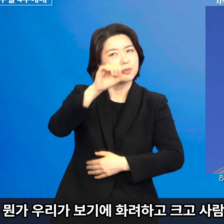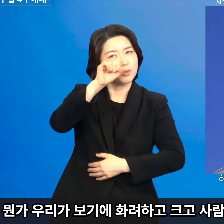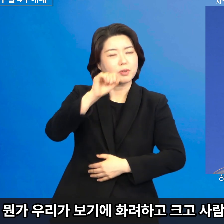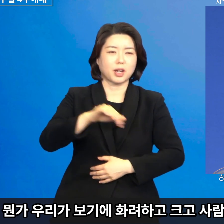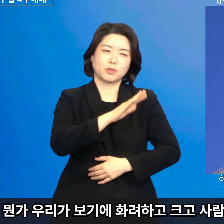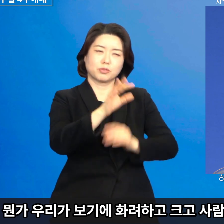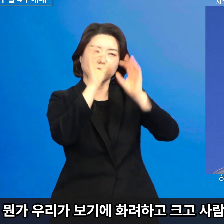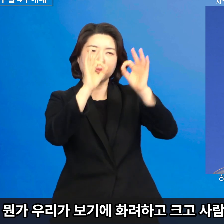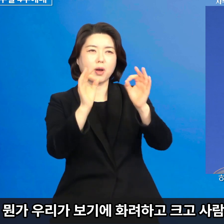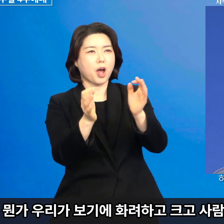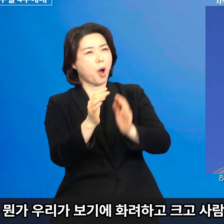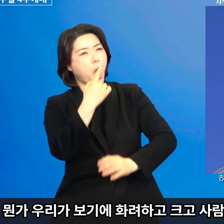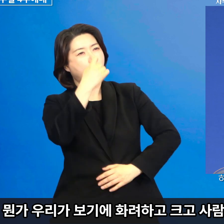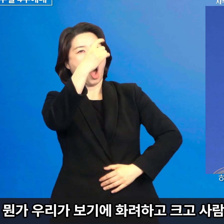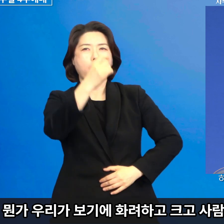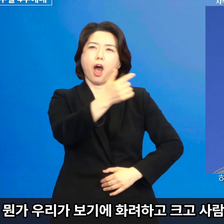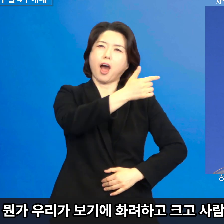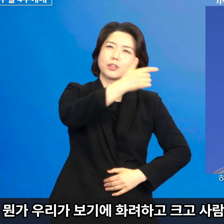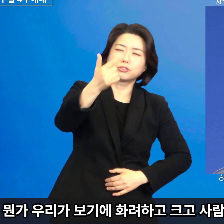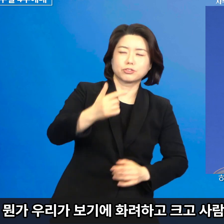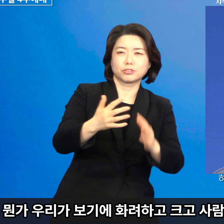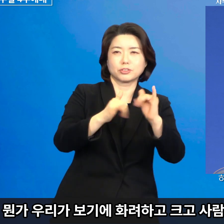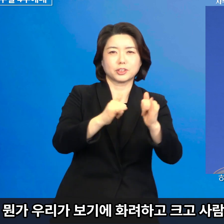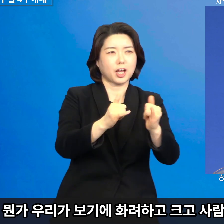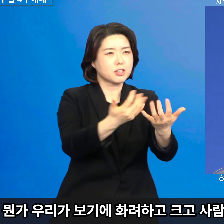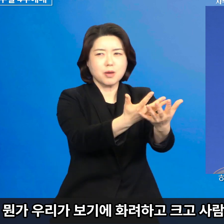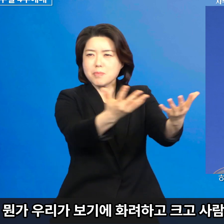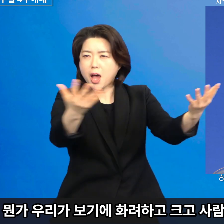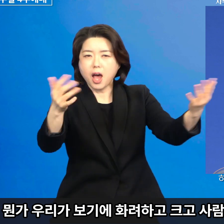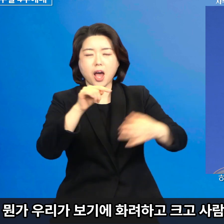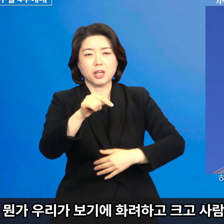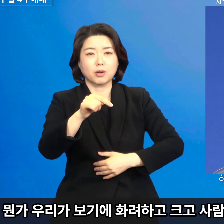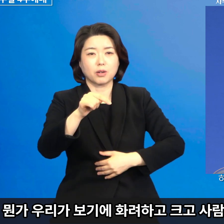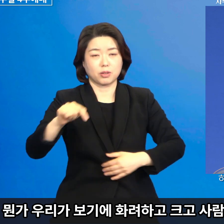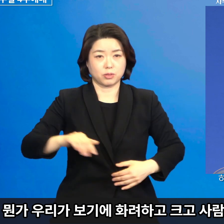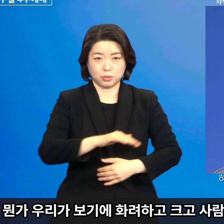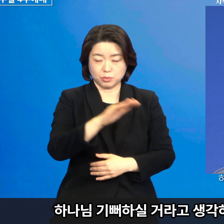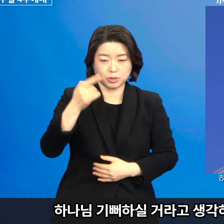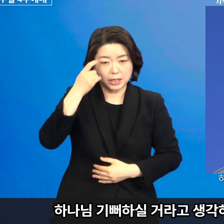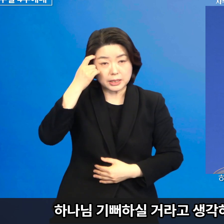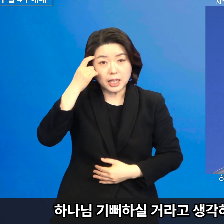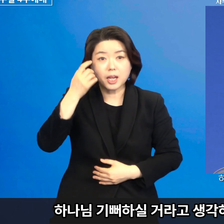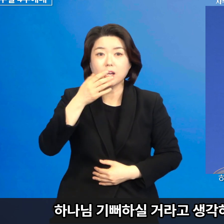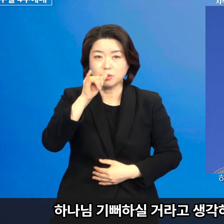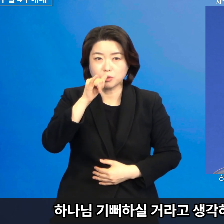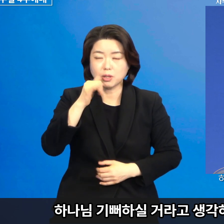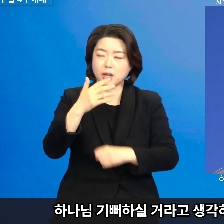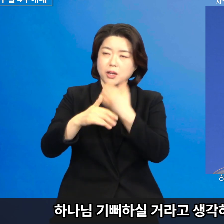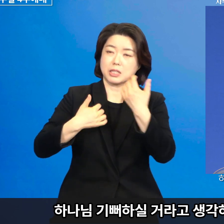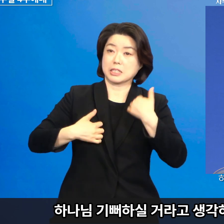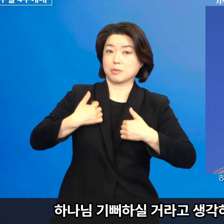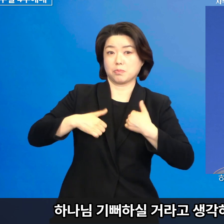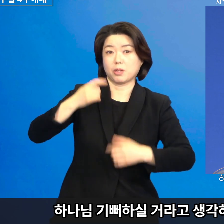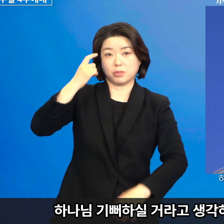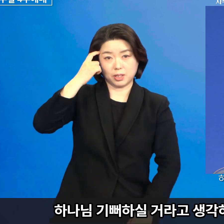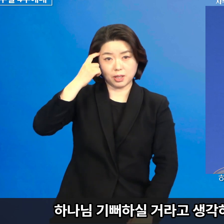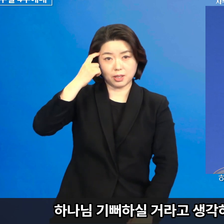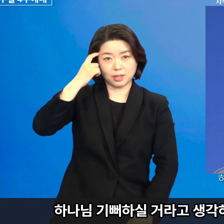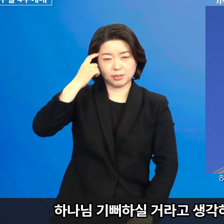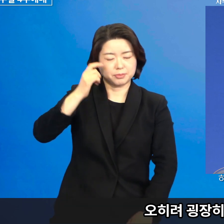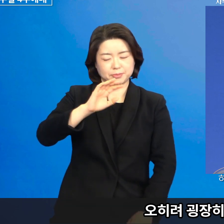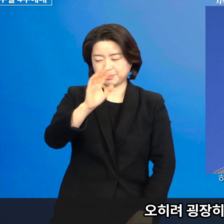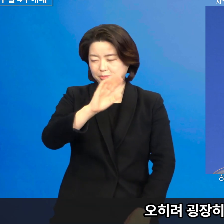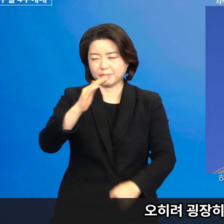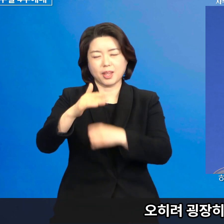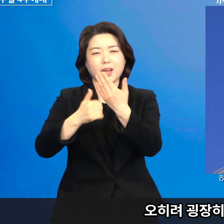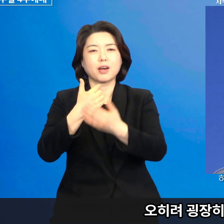보기에 화려하고 크고 사람들이 많고 이런 거를 우리가 생각하고 하나님 기뻐하실 거라고 생각하지만, 하나님 원하신